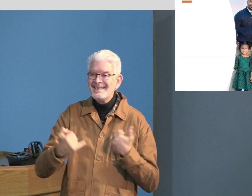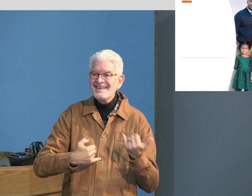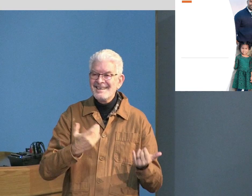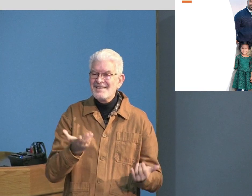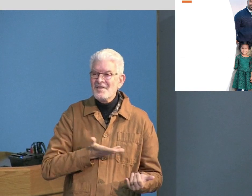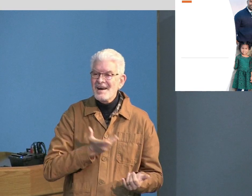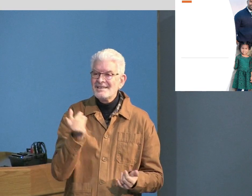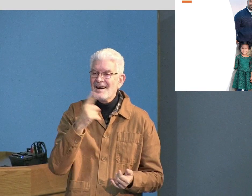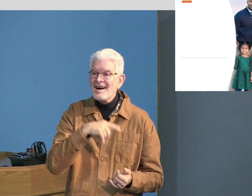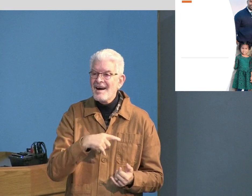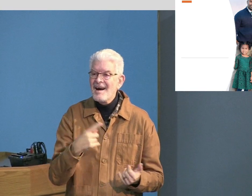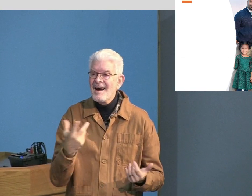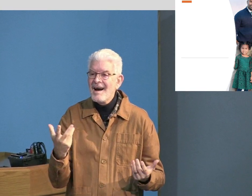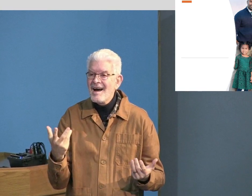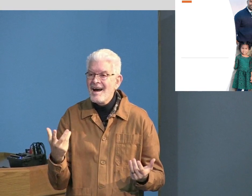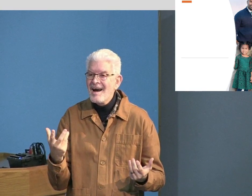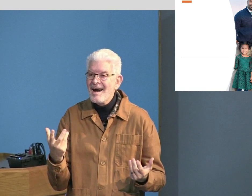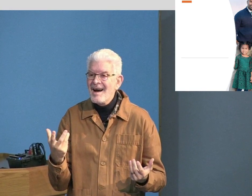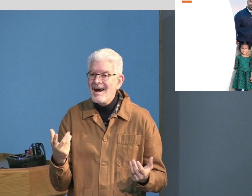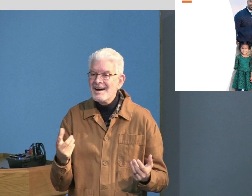Iets om te geniet, 'n dag om te geniet.